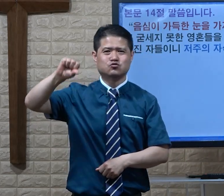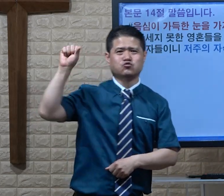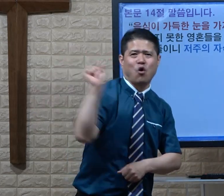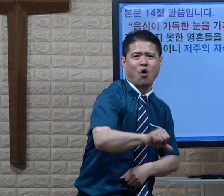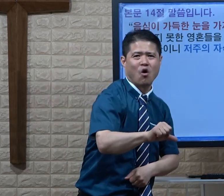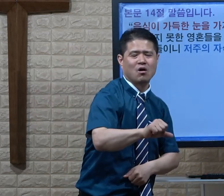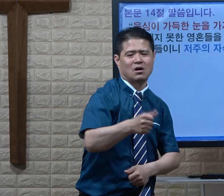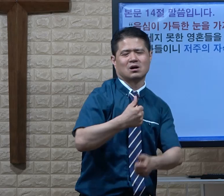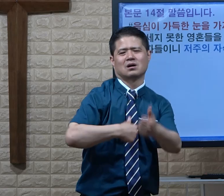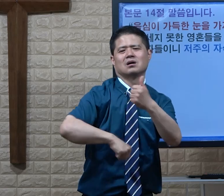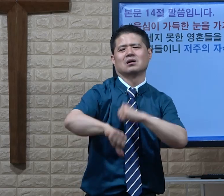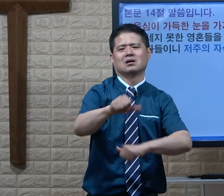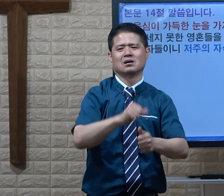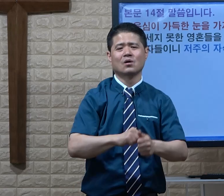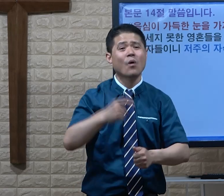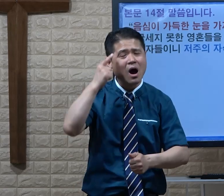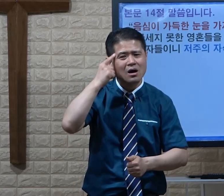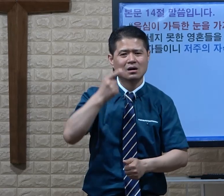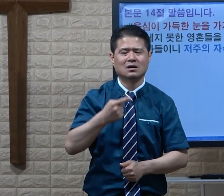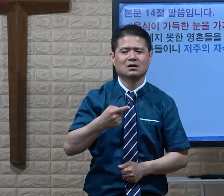가진 자들은 저주의 자식이 됩니다.